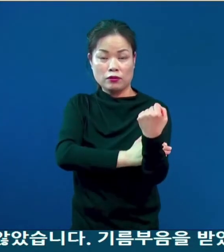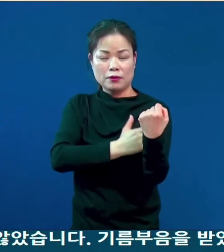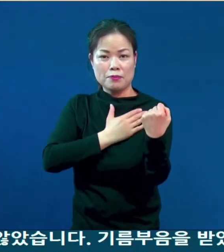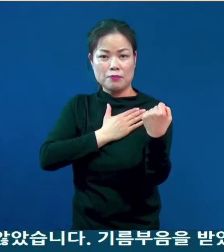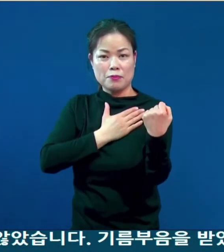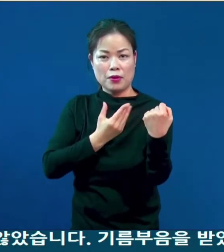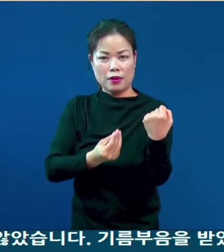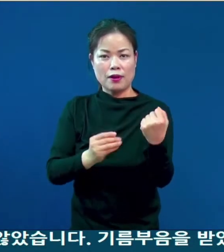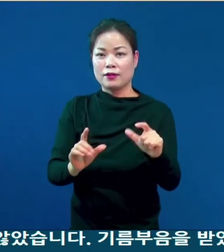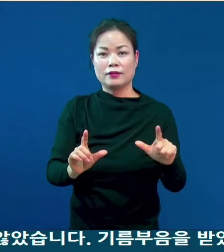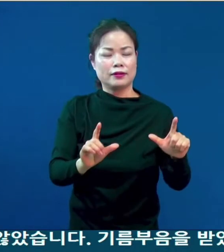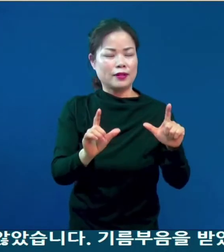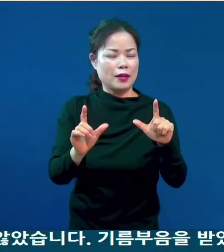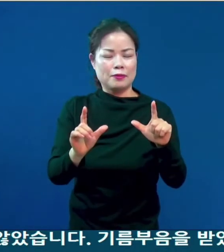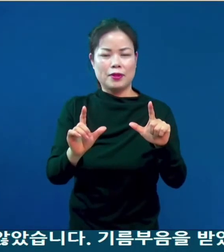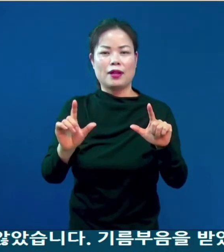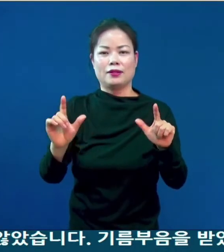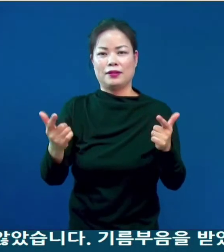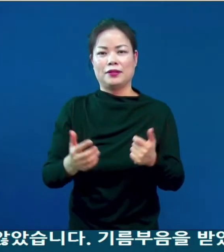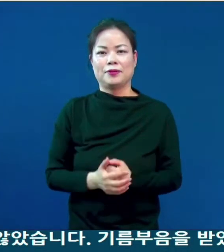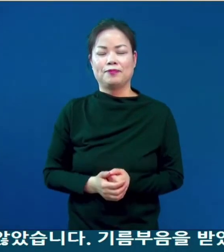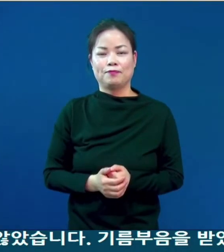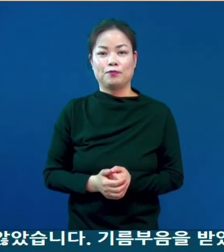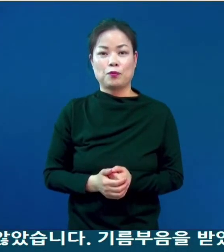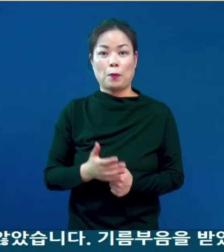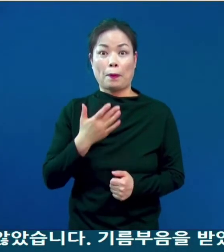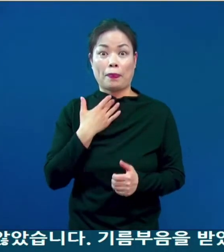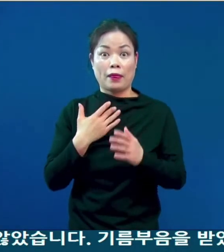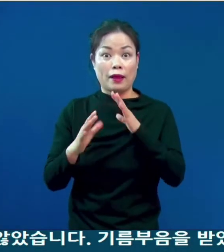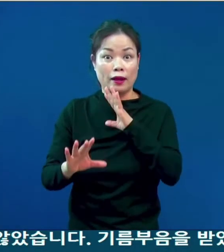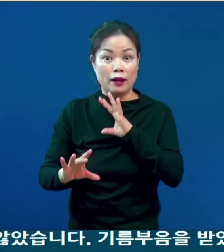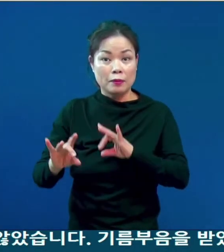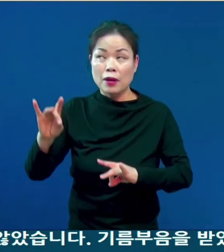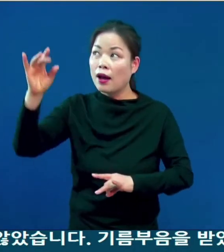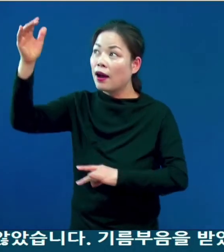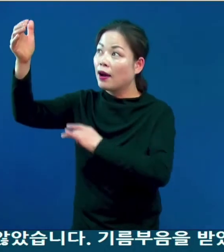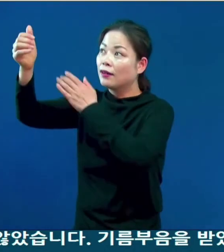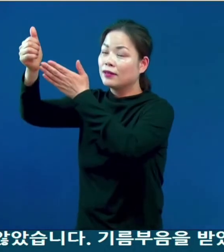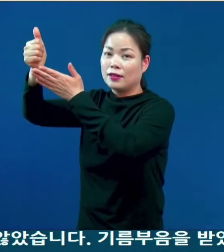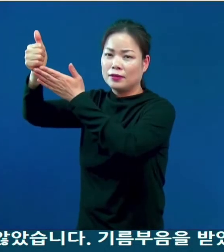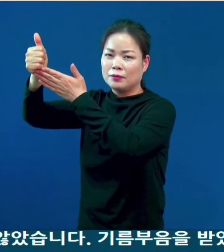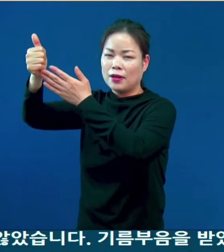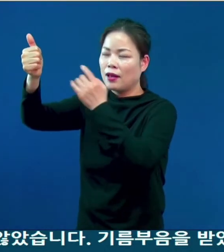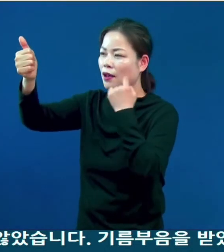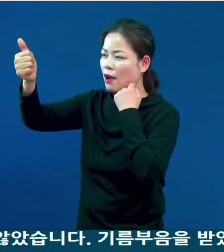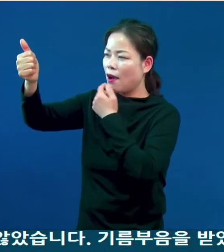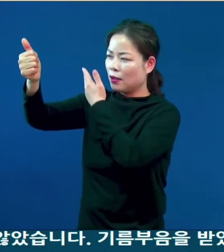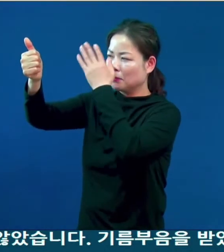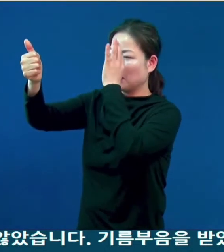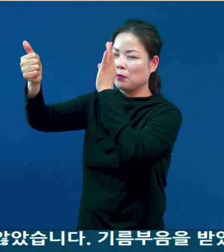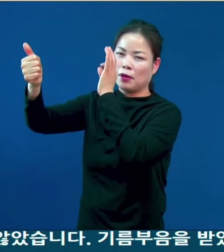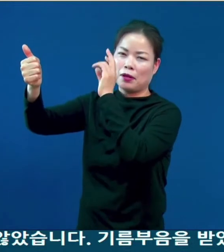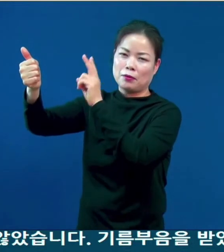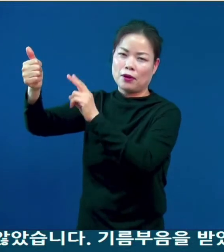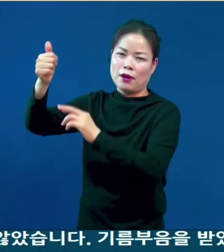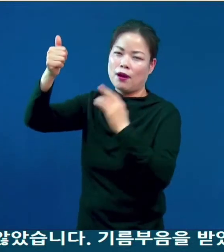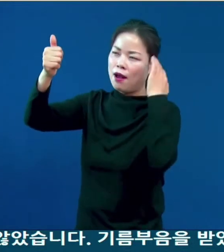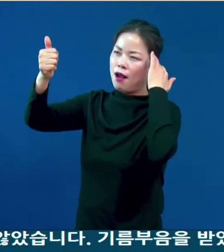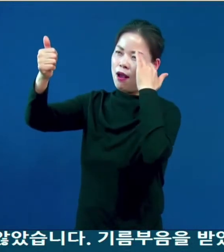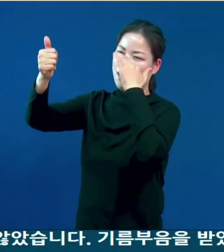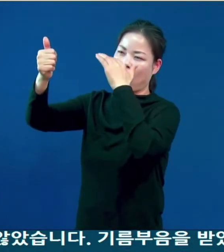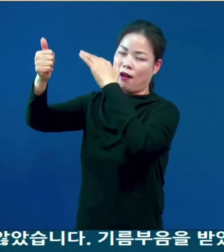편안한 삶을 누리는 데 있지 않았기 때문입니다. 그의 갈망은 하나님의 아름다움을 바라보고 앙망하는